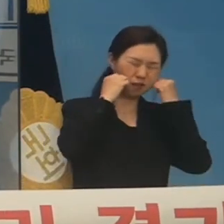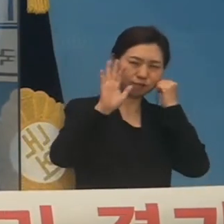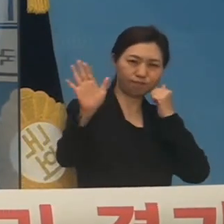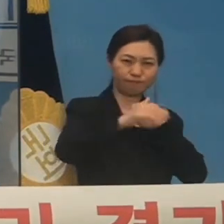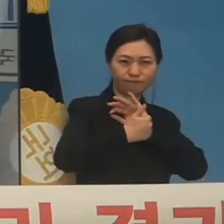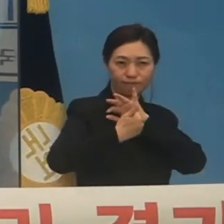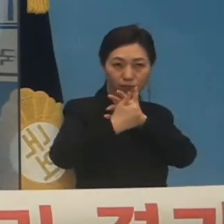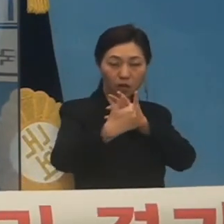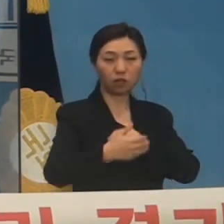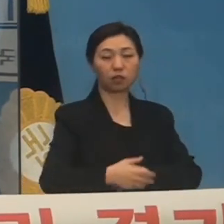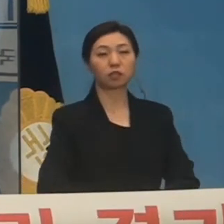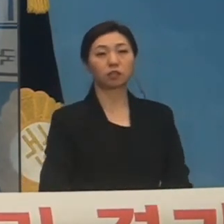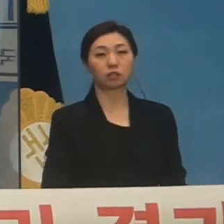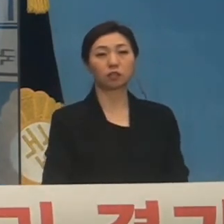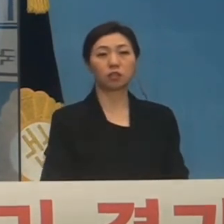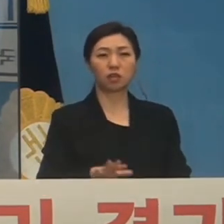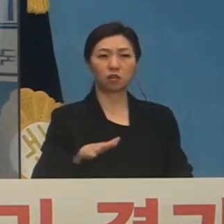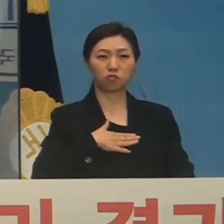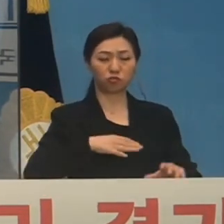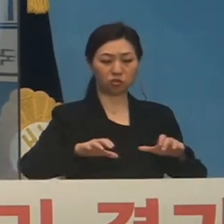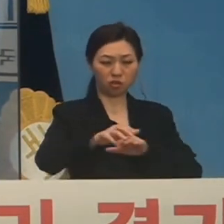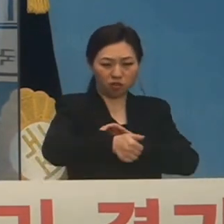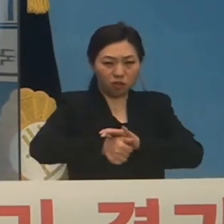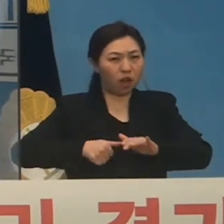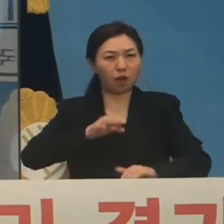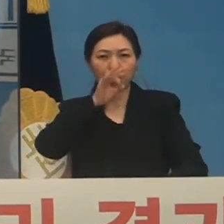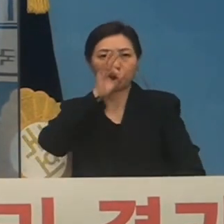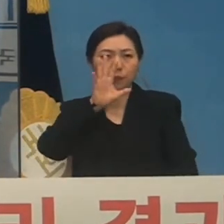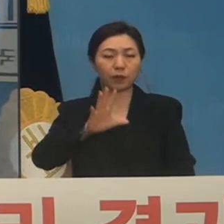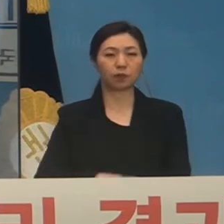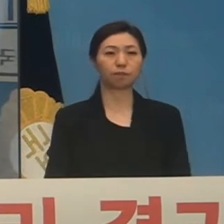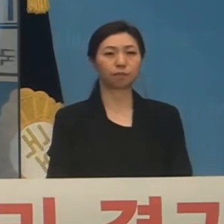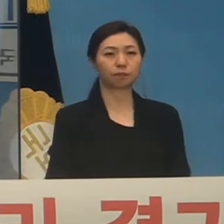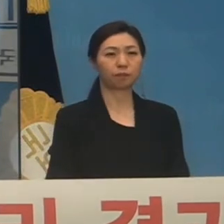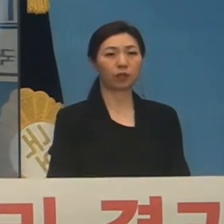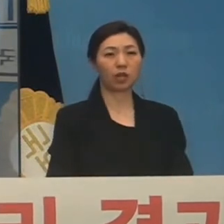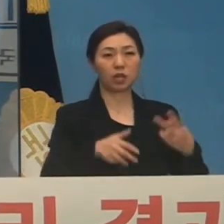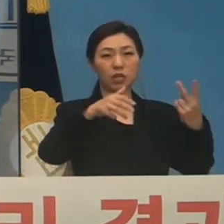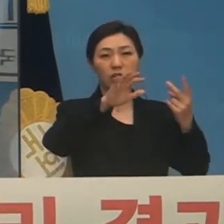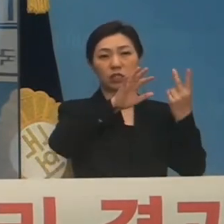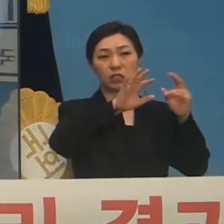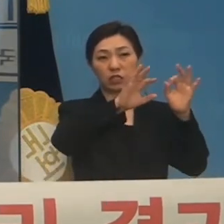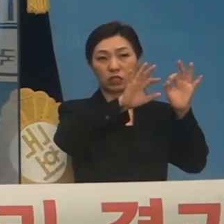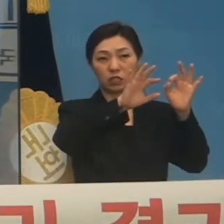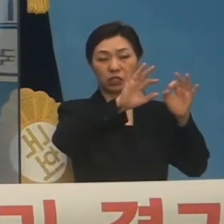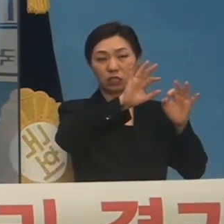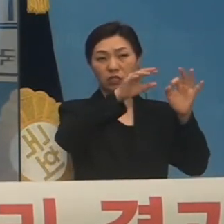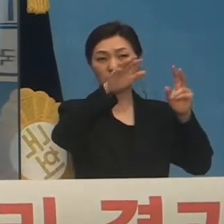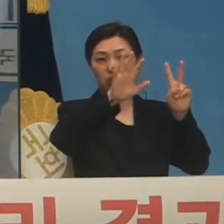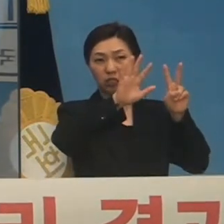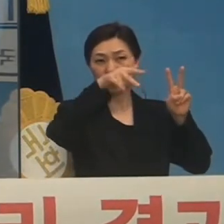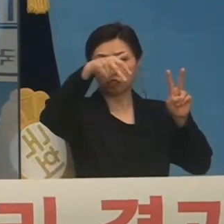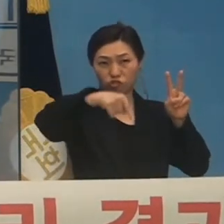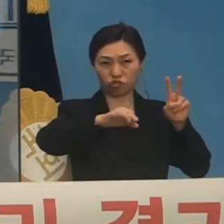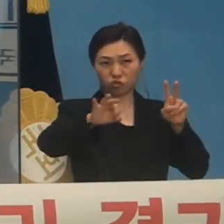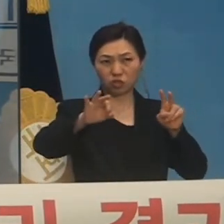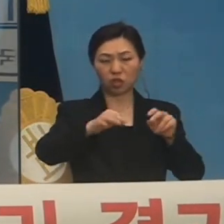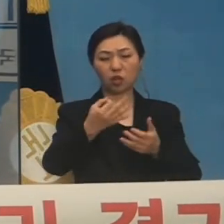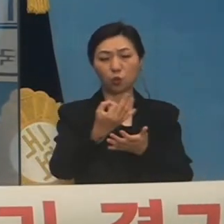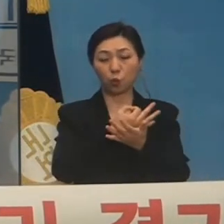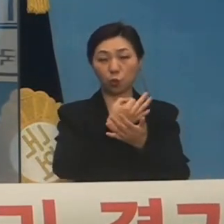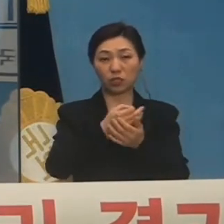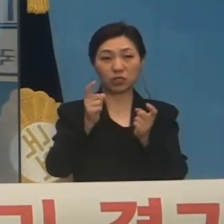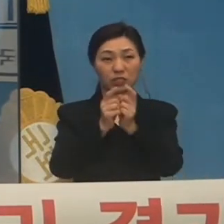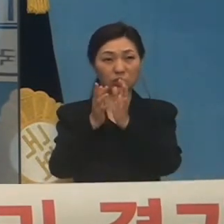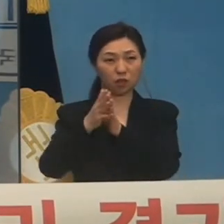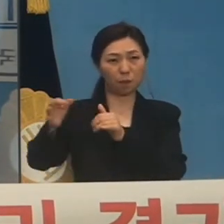않겠습니다. 이제 더 이상 물러설 것도 없습니다. 이중고가제, 쌀보전, 소득보전 직불제,